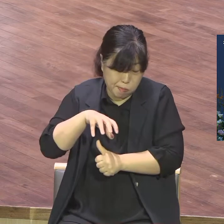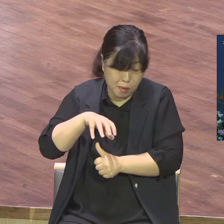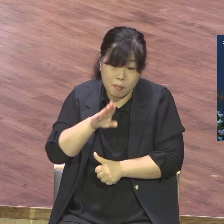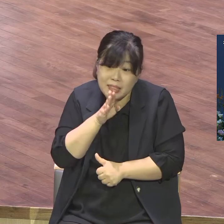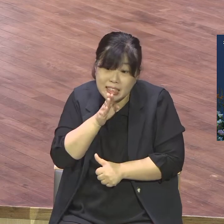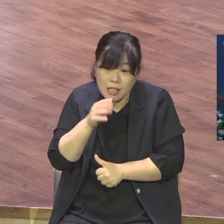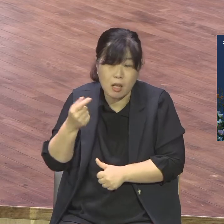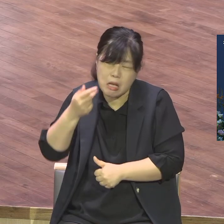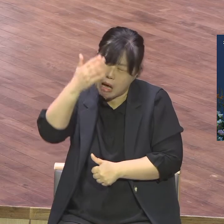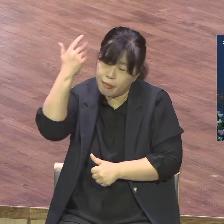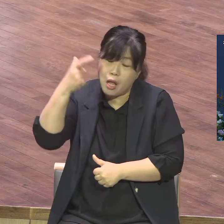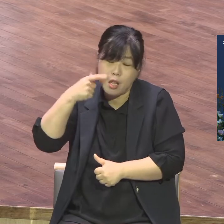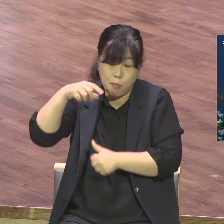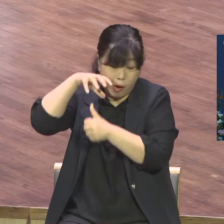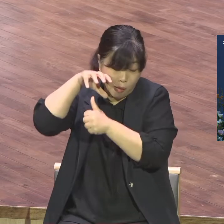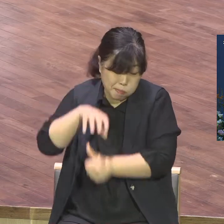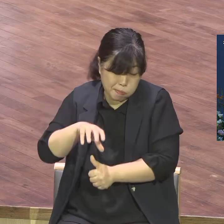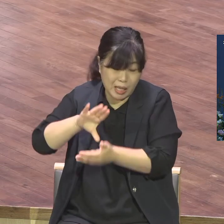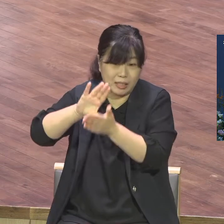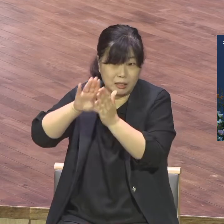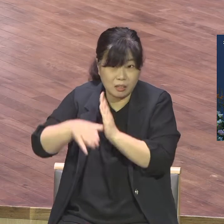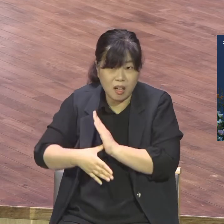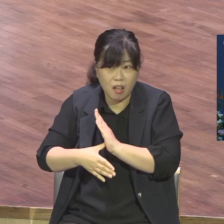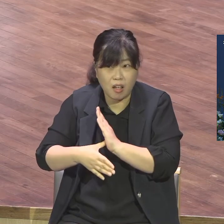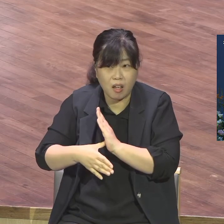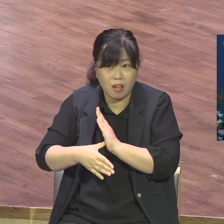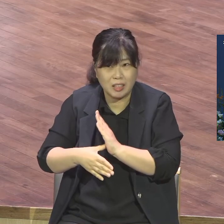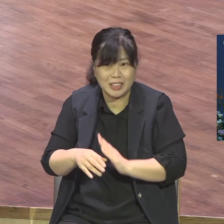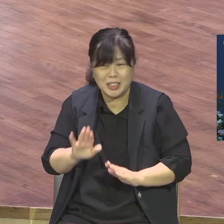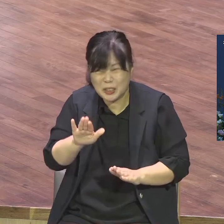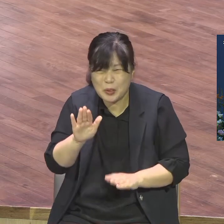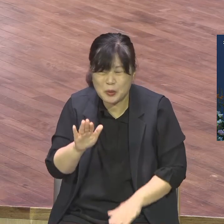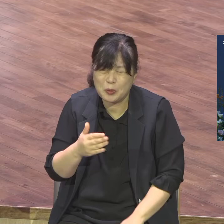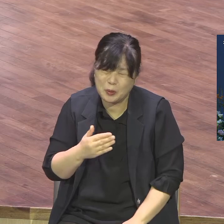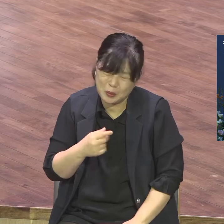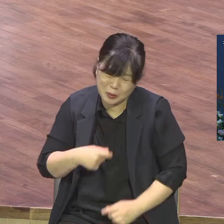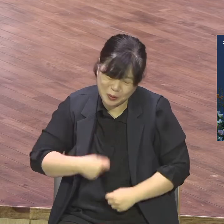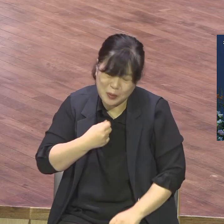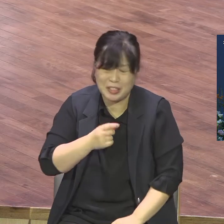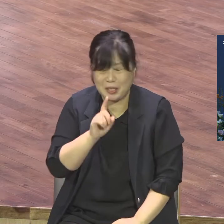하면 일단 기분 나쁘잖아요. 뭐 많이 덕도 봤지만은